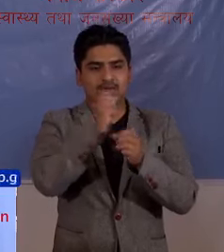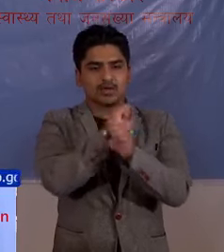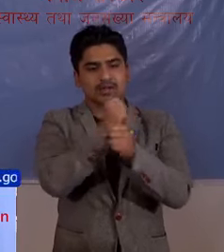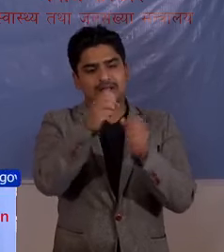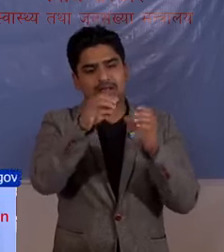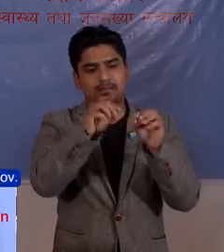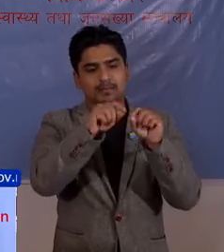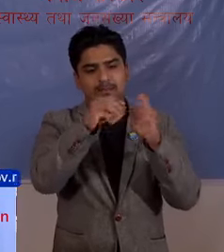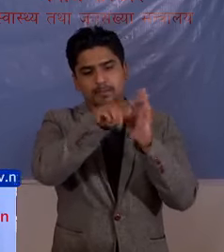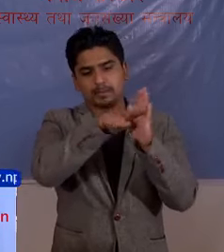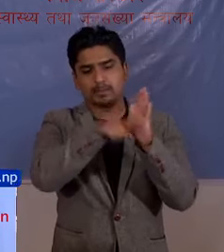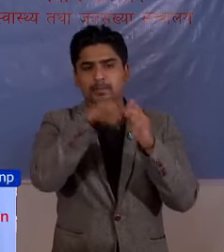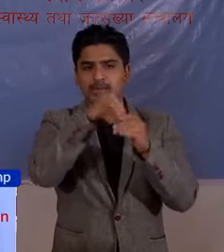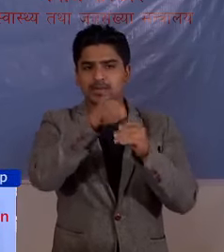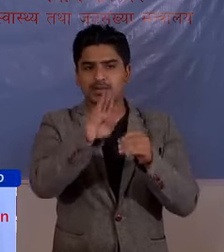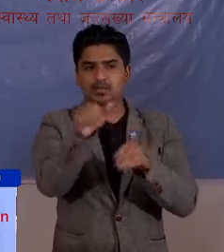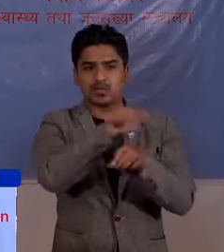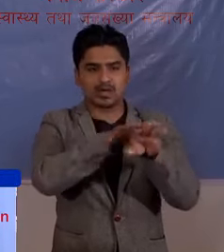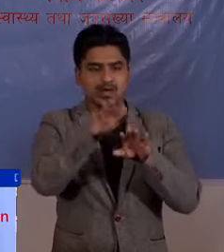छ, अर्थात् उहाँहरू